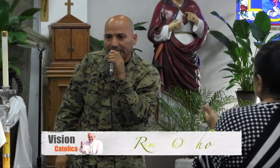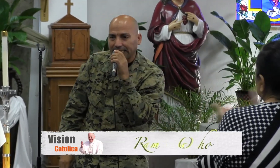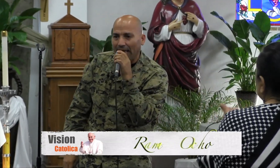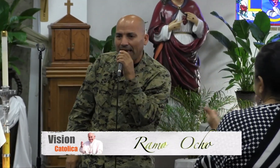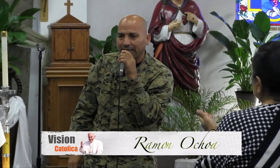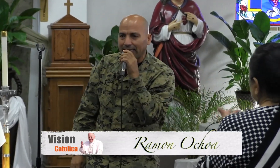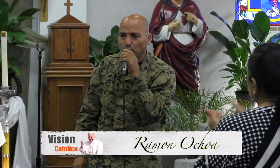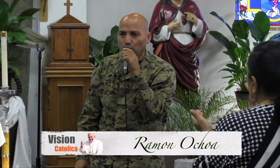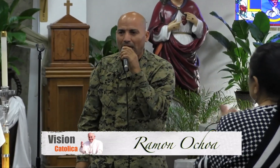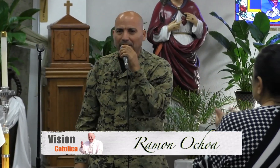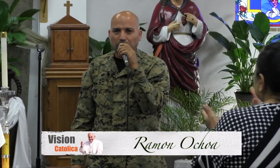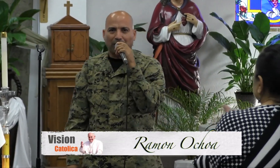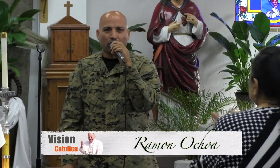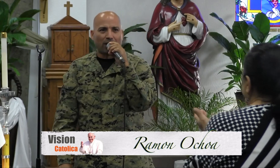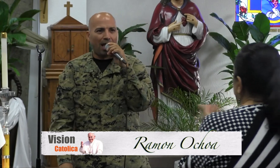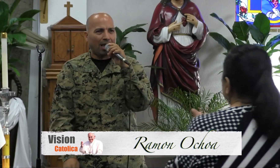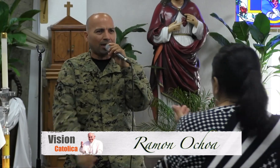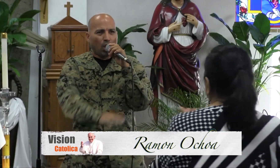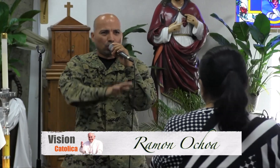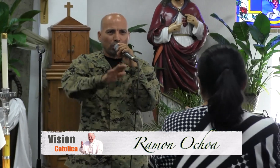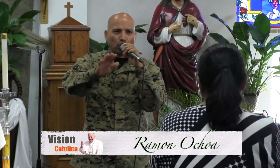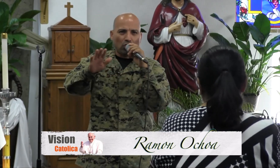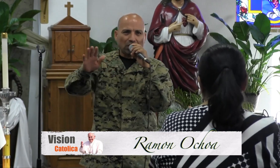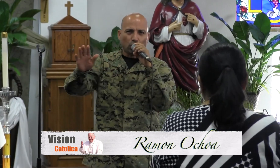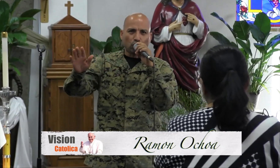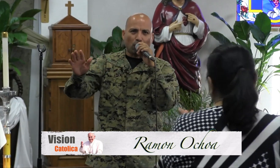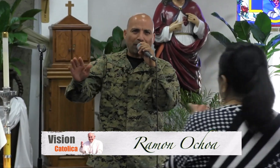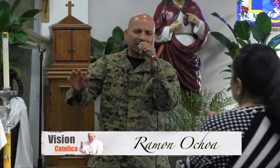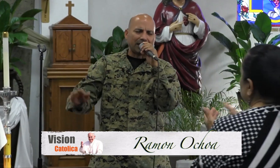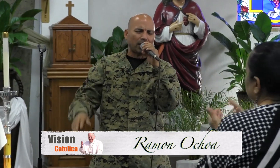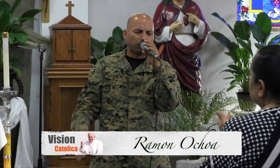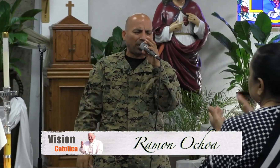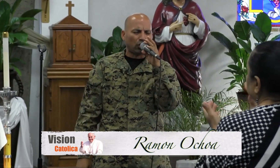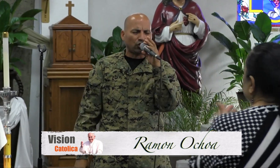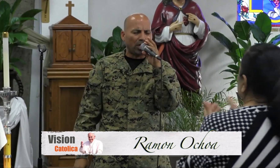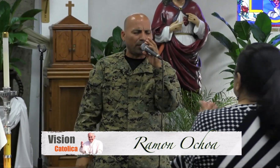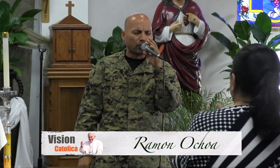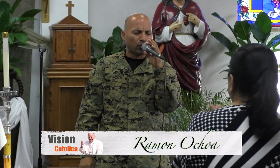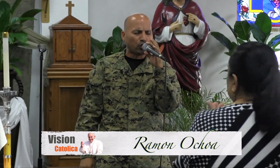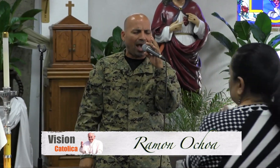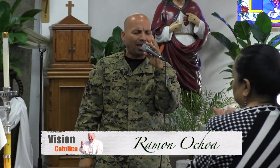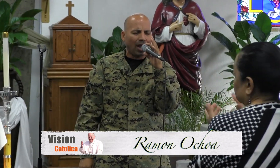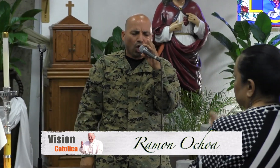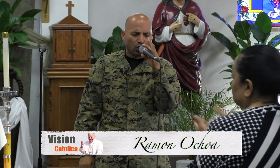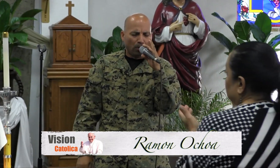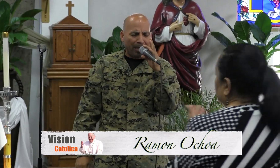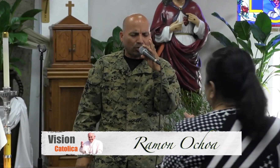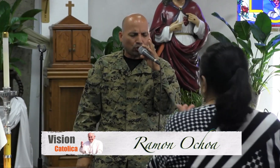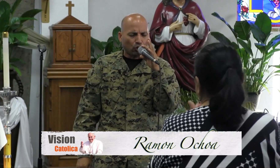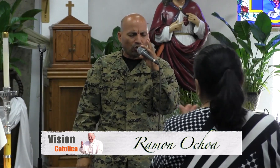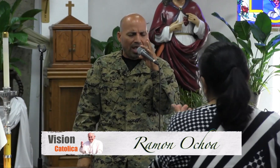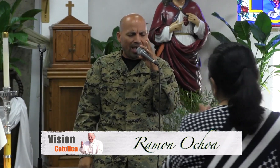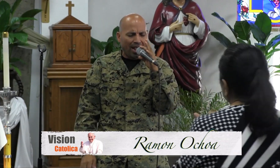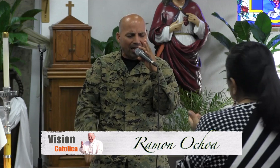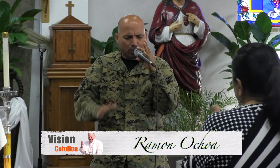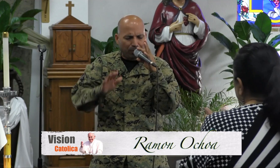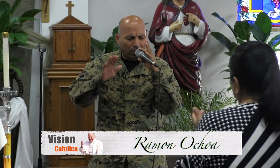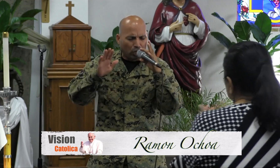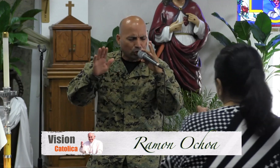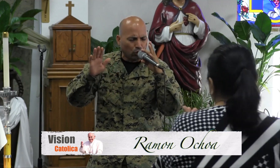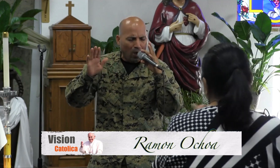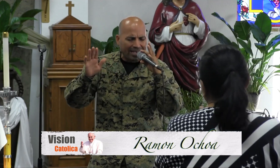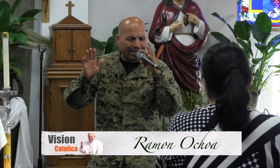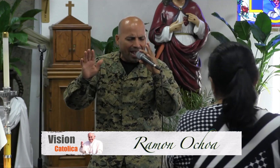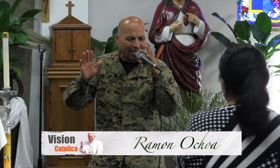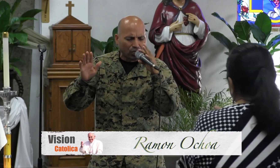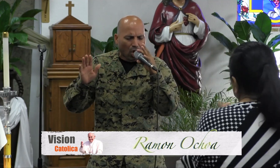70 veces siete tú debes perdonar, de todas tus ofensas perdón debes buscar. Si el perdón tú lo niegas,